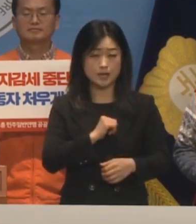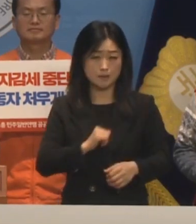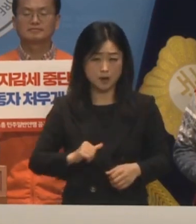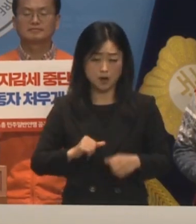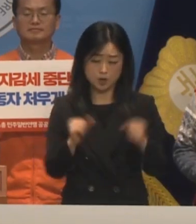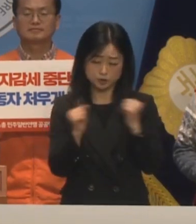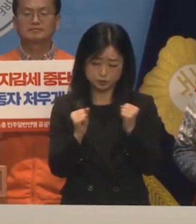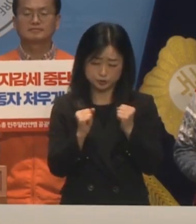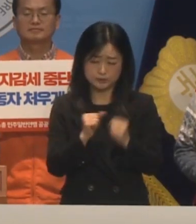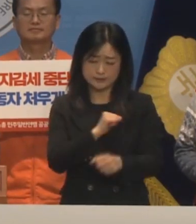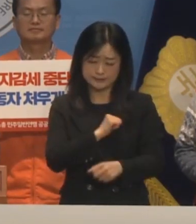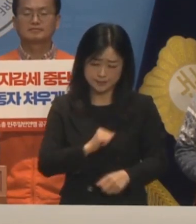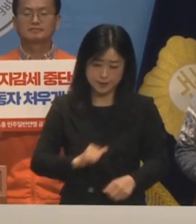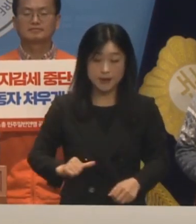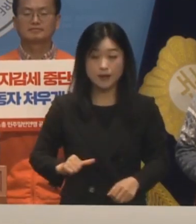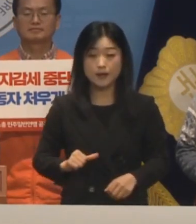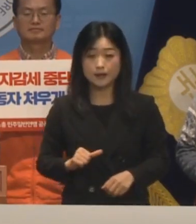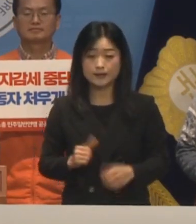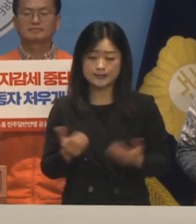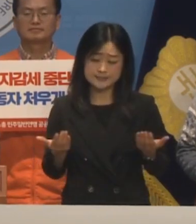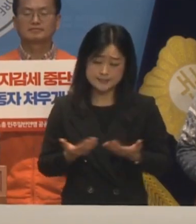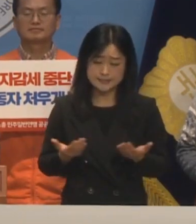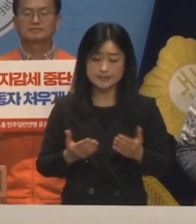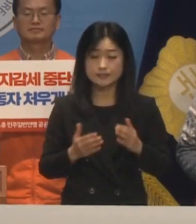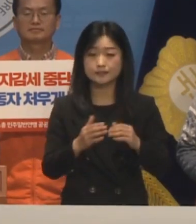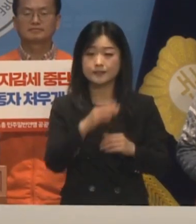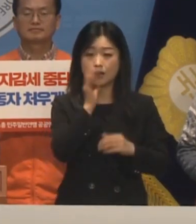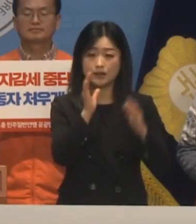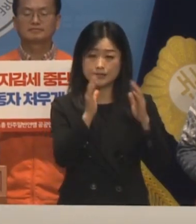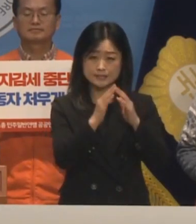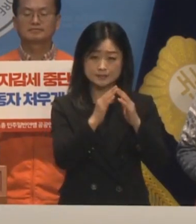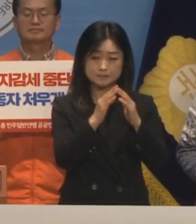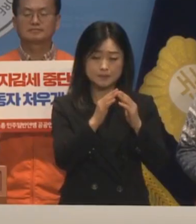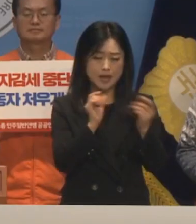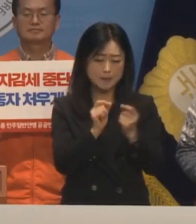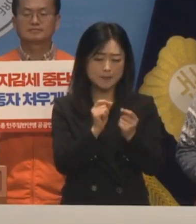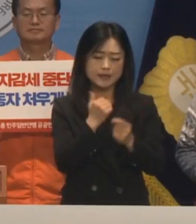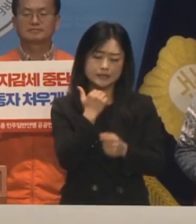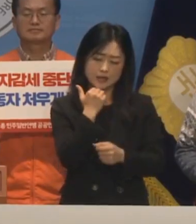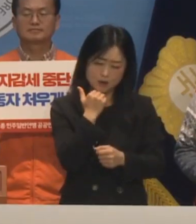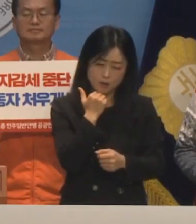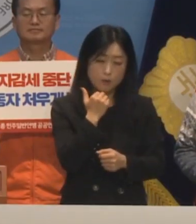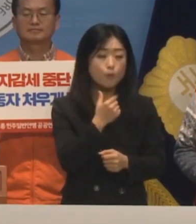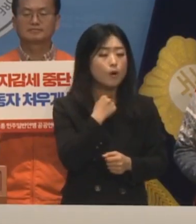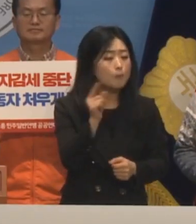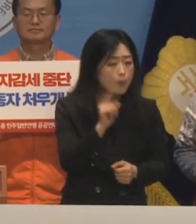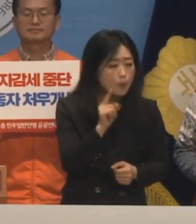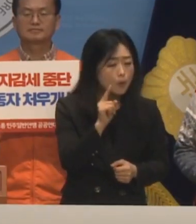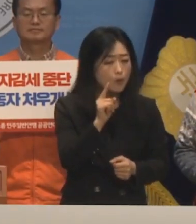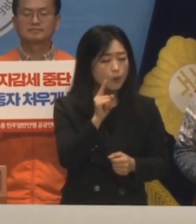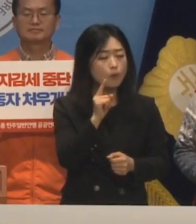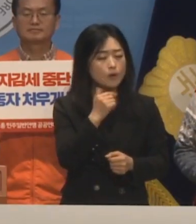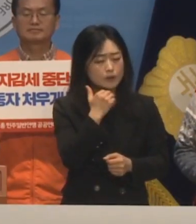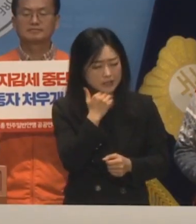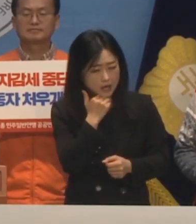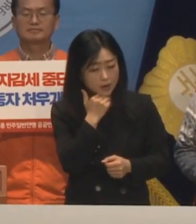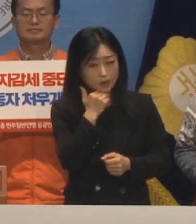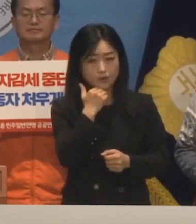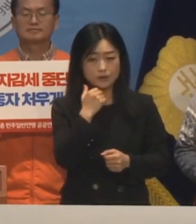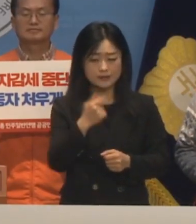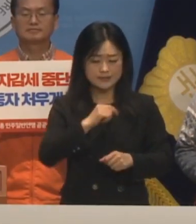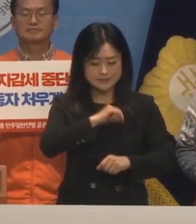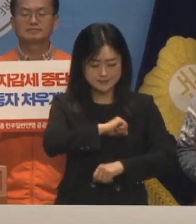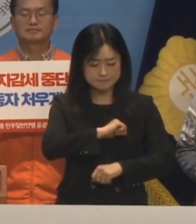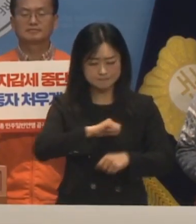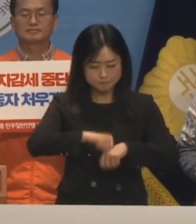추위에 발을 동동 구르면서도 어르신 집 앞에 기다리고 어르신의 요구를 들어주기 위해 매뉴얼에도 없는 일이지만 힘들게